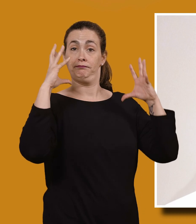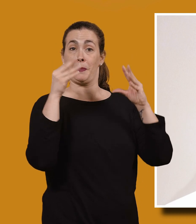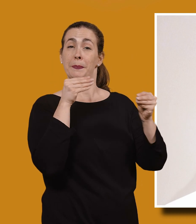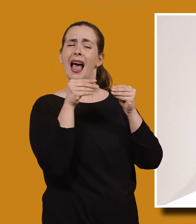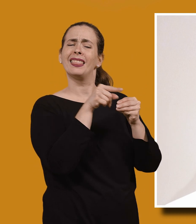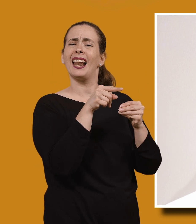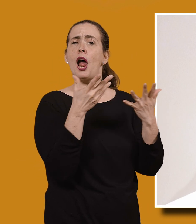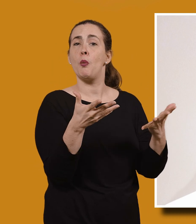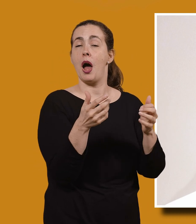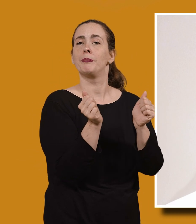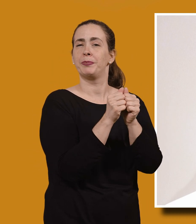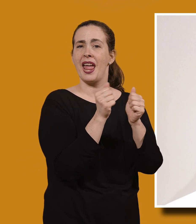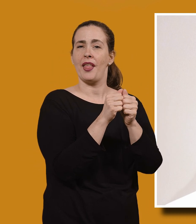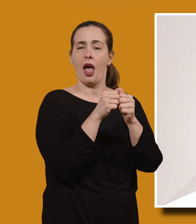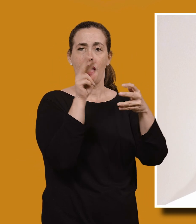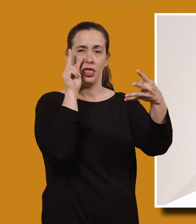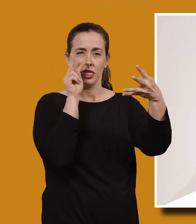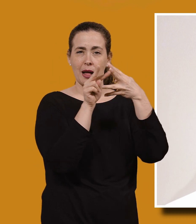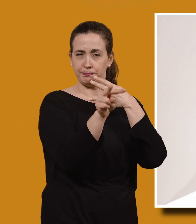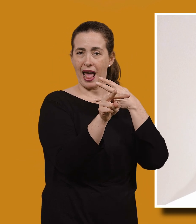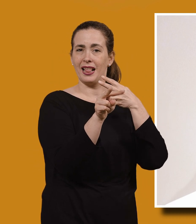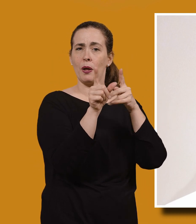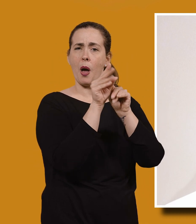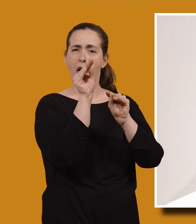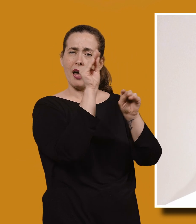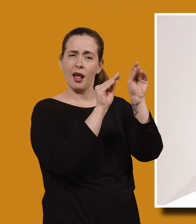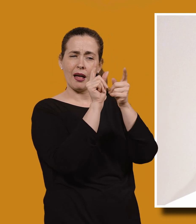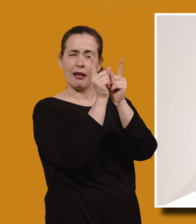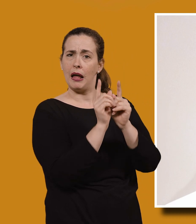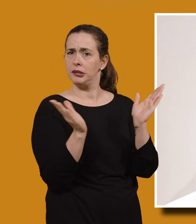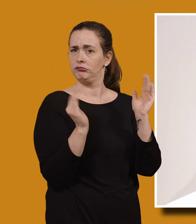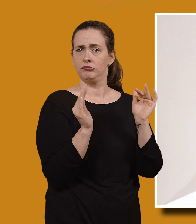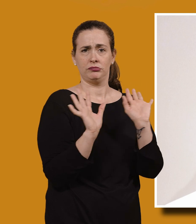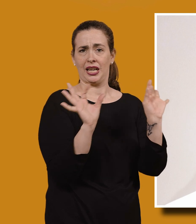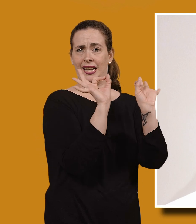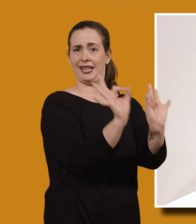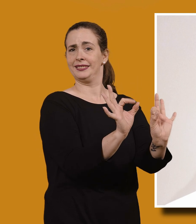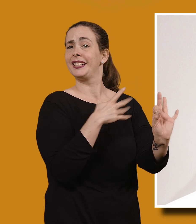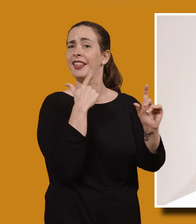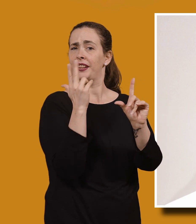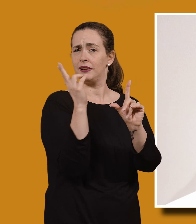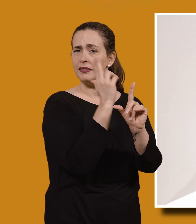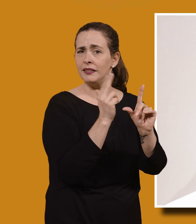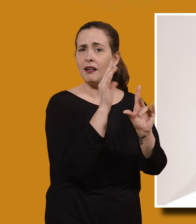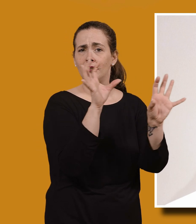El bust, elaborat en alabastre sense policromar, mostra un rostre infantil de